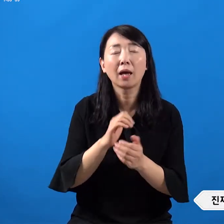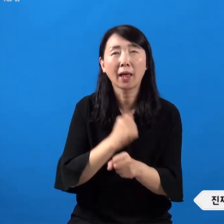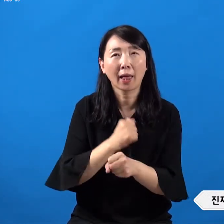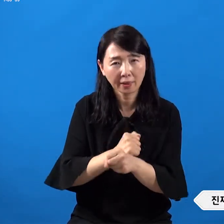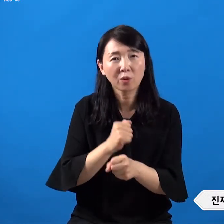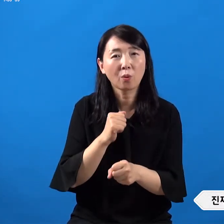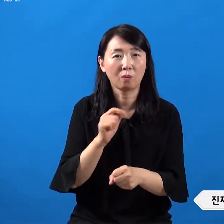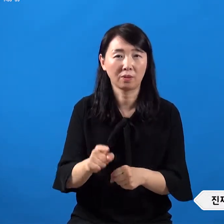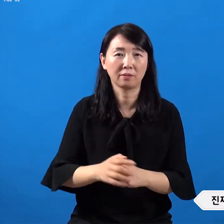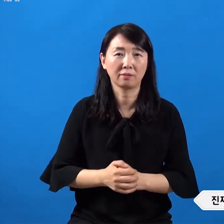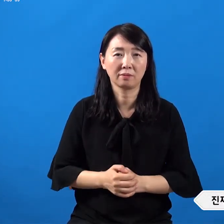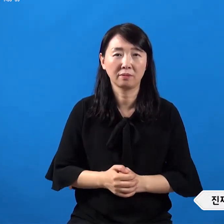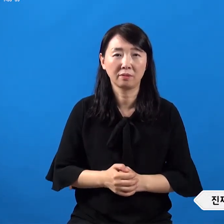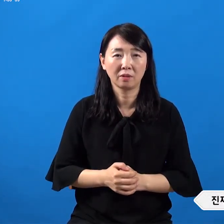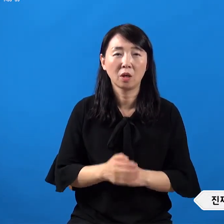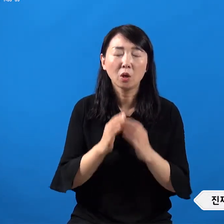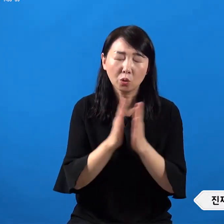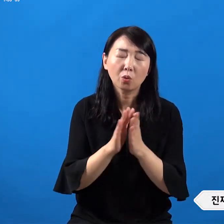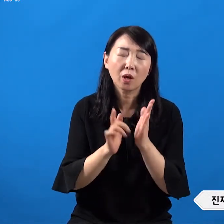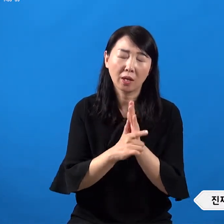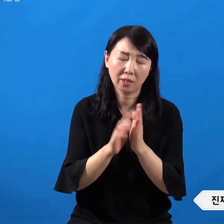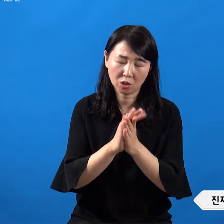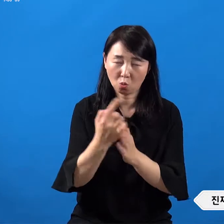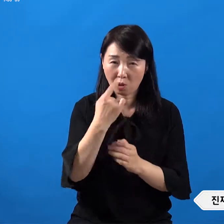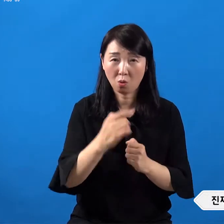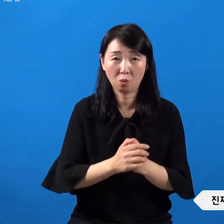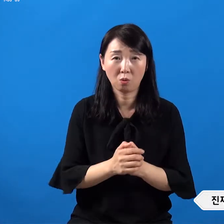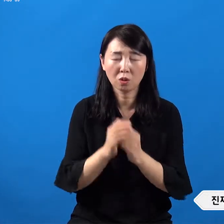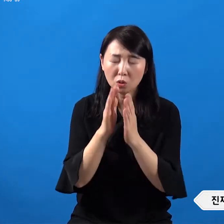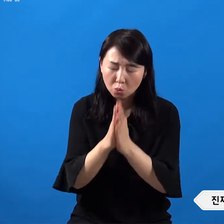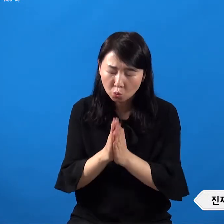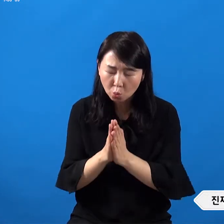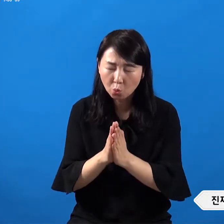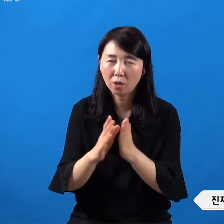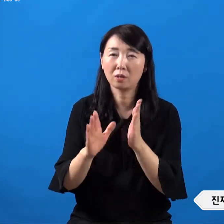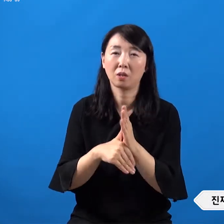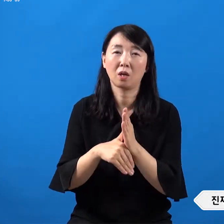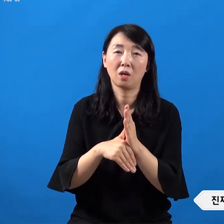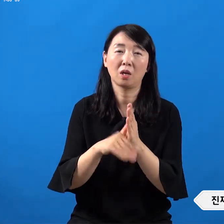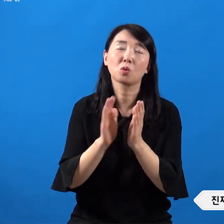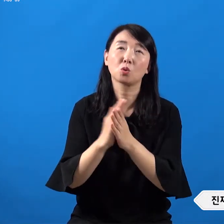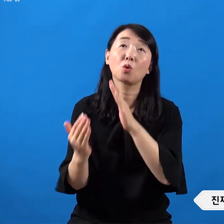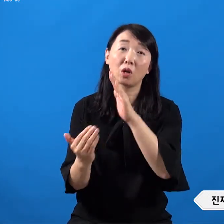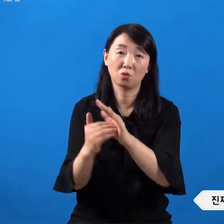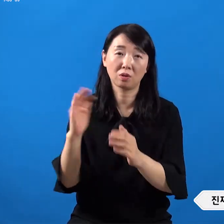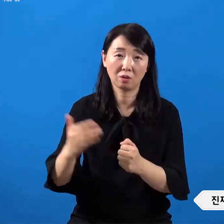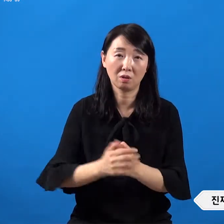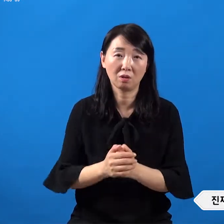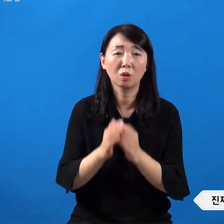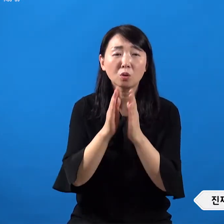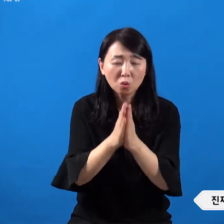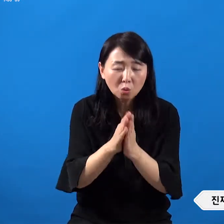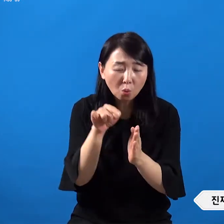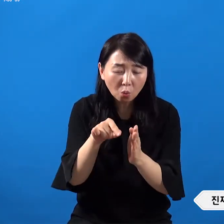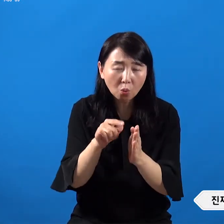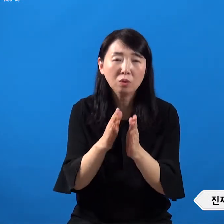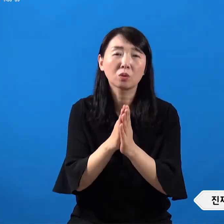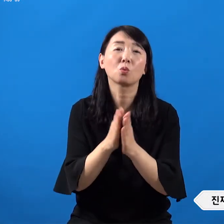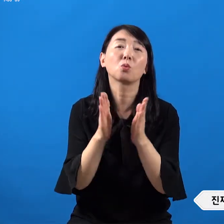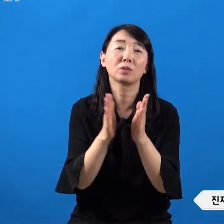것입니다. 기도할 때 기도를 배웁니다. 기도할 때 기도가 이루어집니다. 기도는